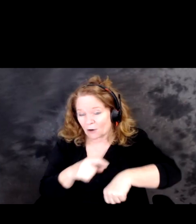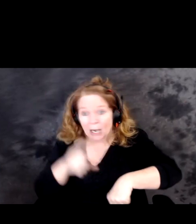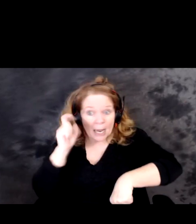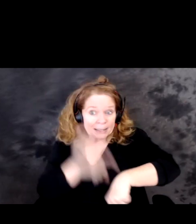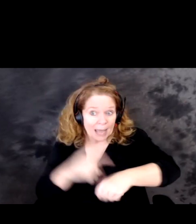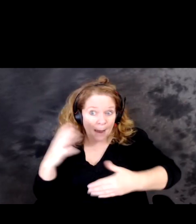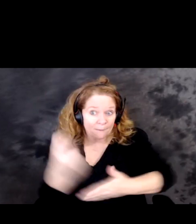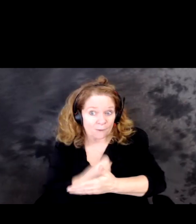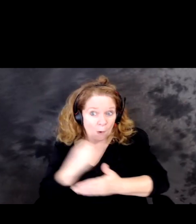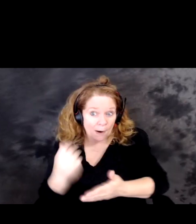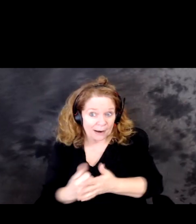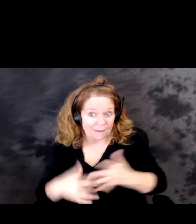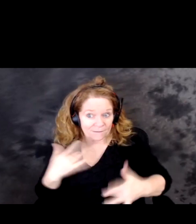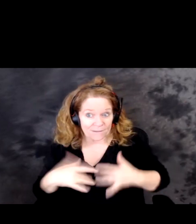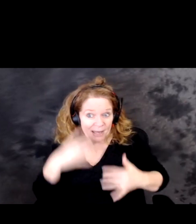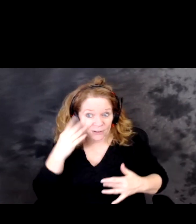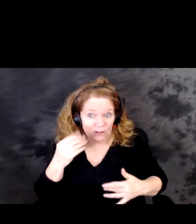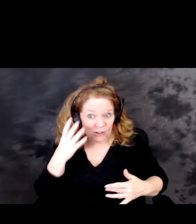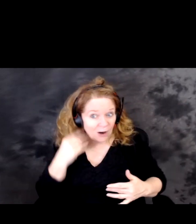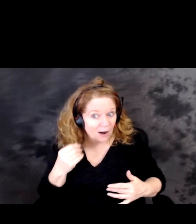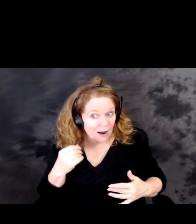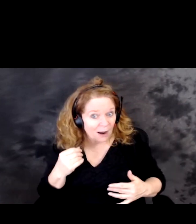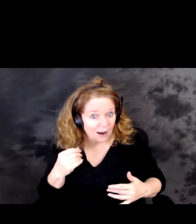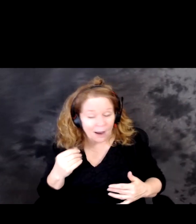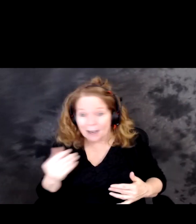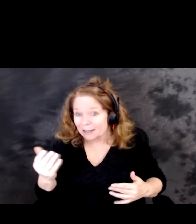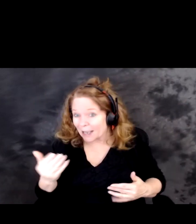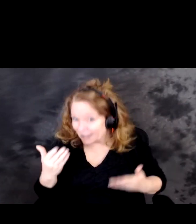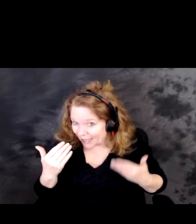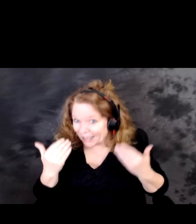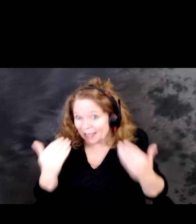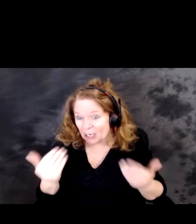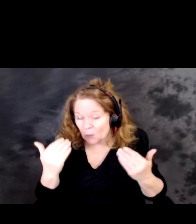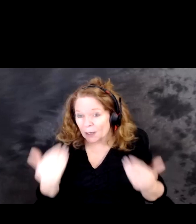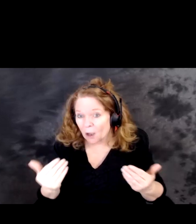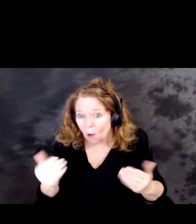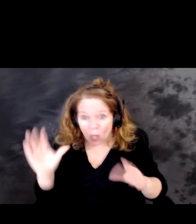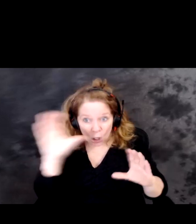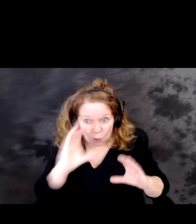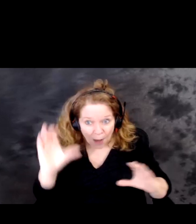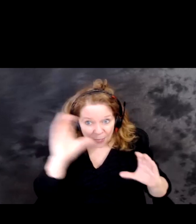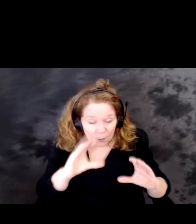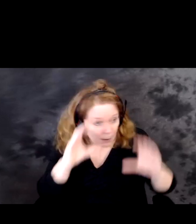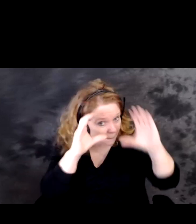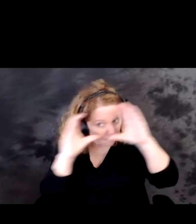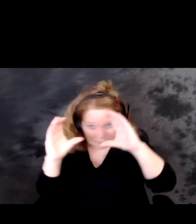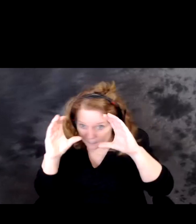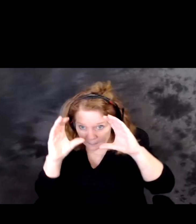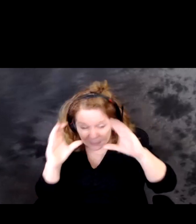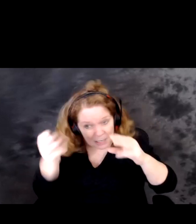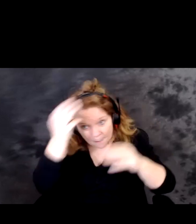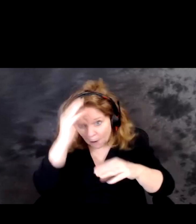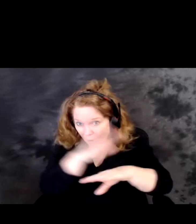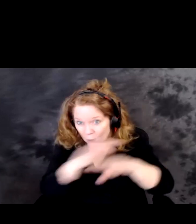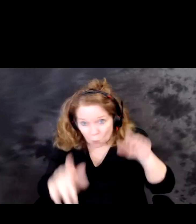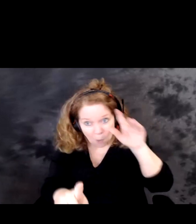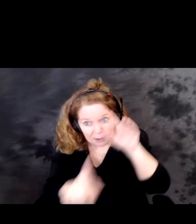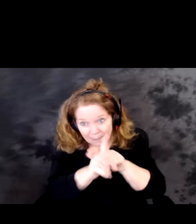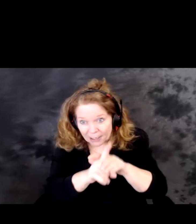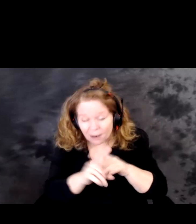Y pongan su dedito en su muñeca. Es el tiempo de la aventura. Vamos a mirar